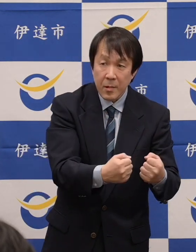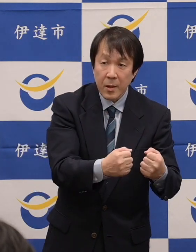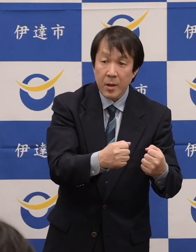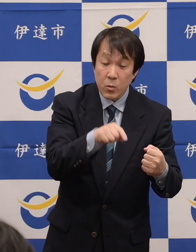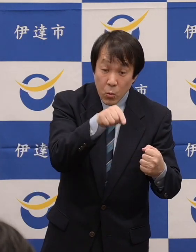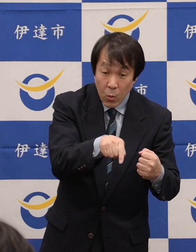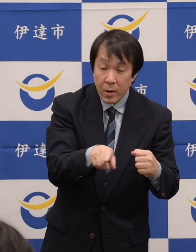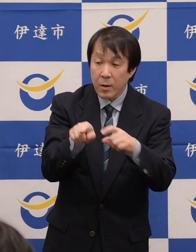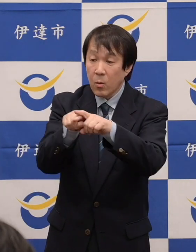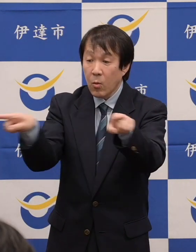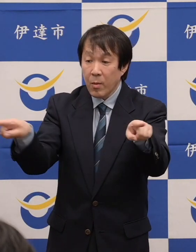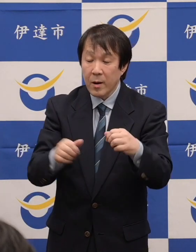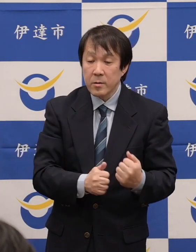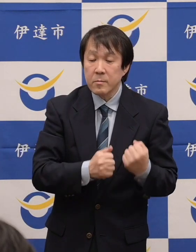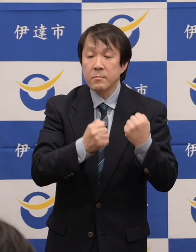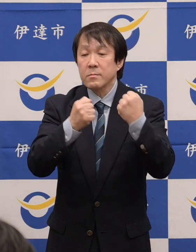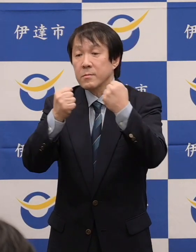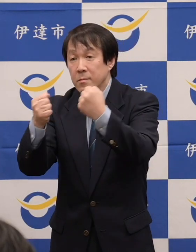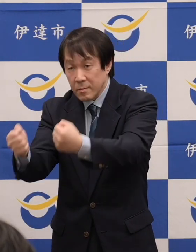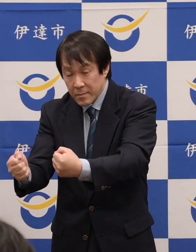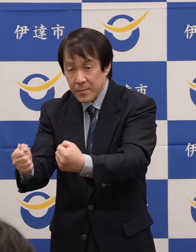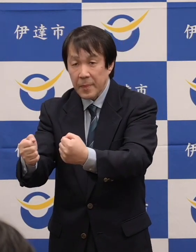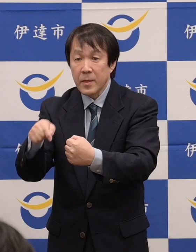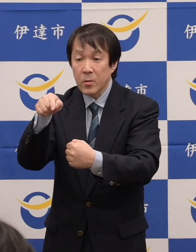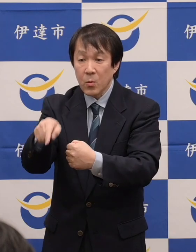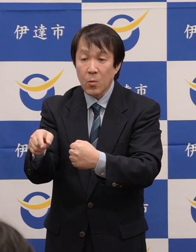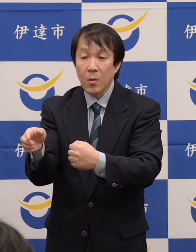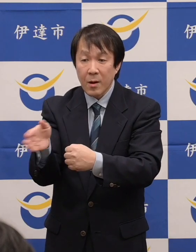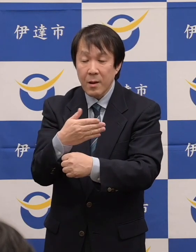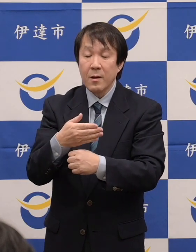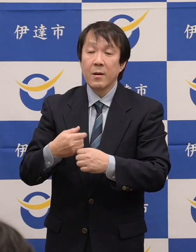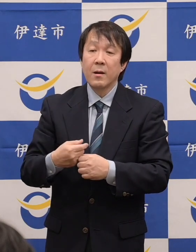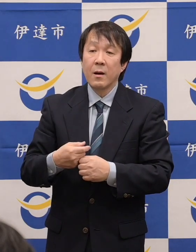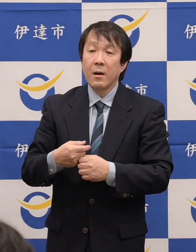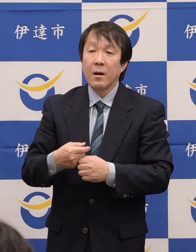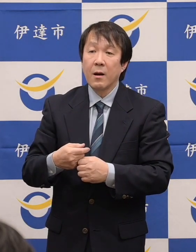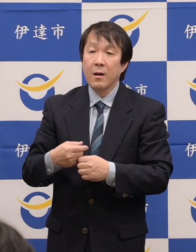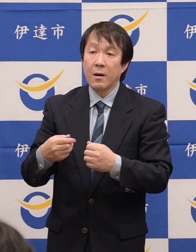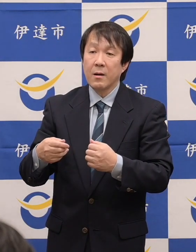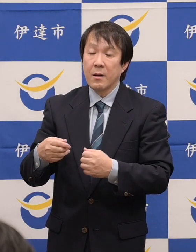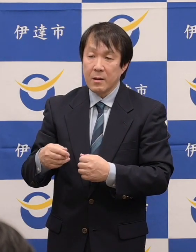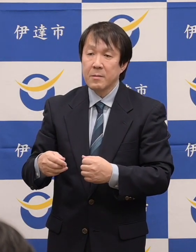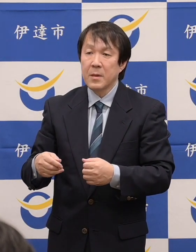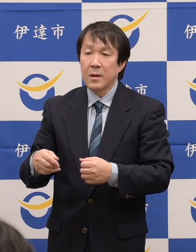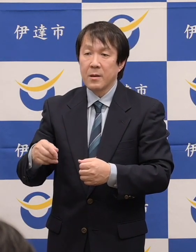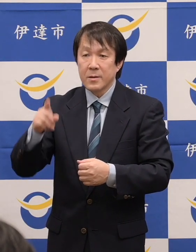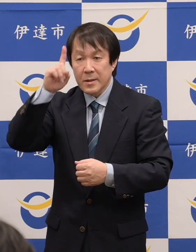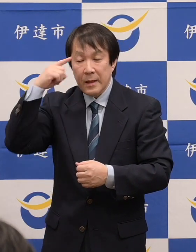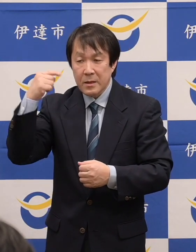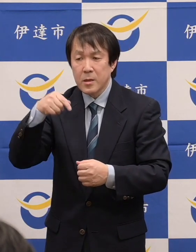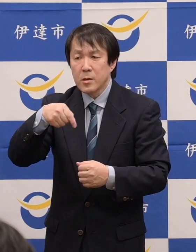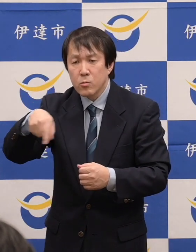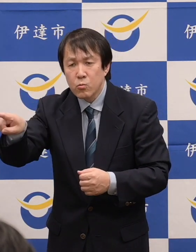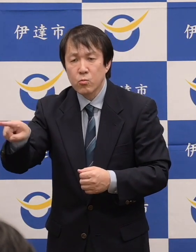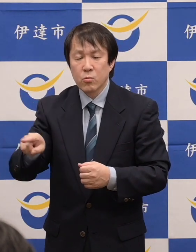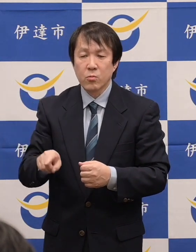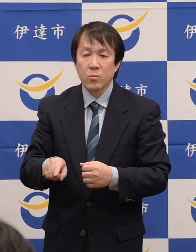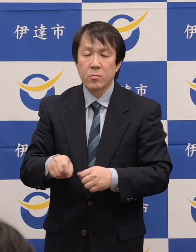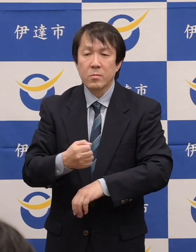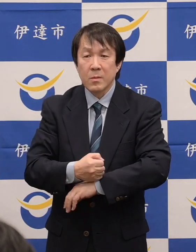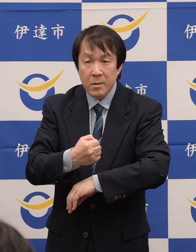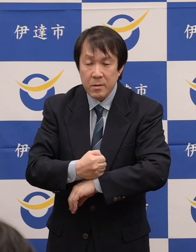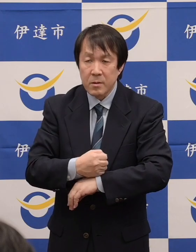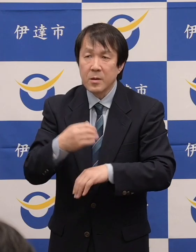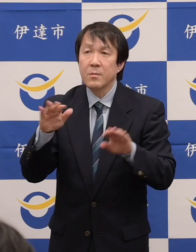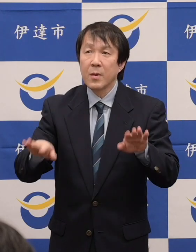小原町中エリアに来て、そこから立てに行くということですでございますけれども、今まで1500